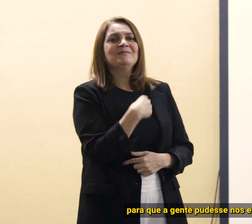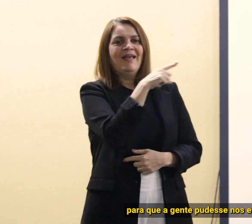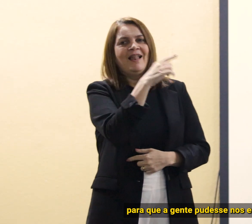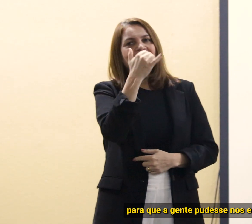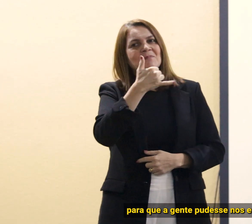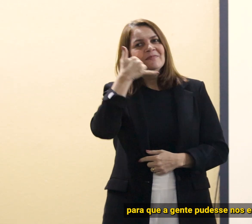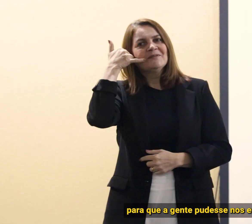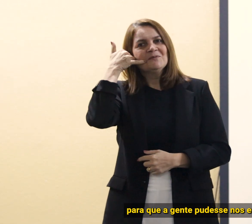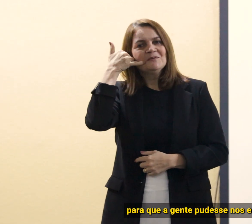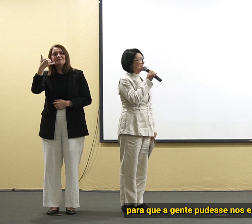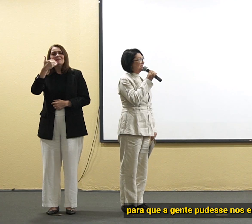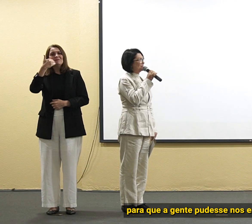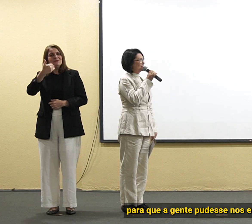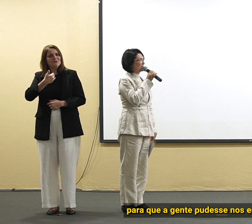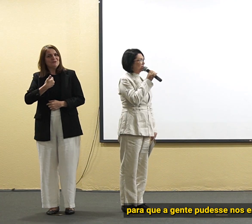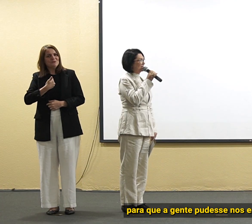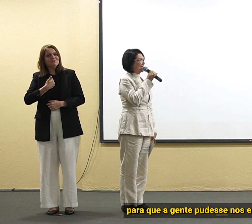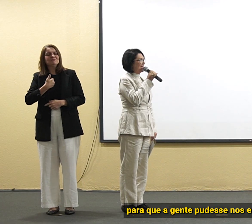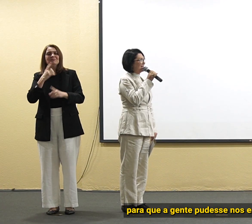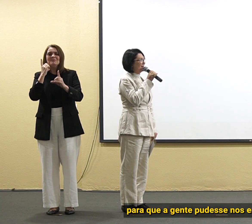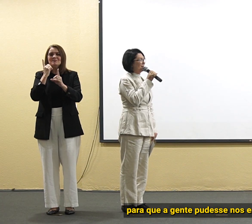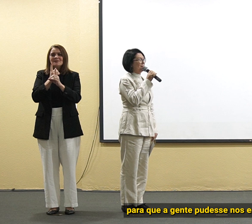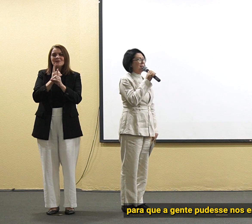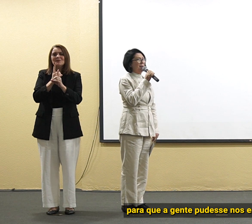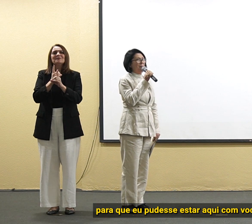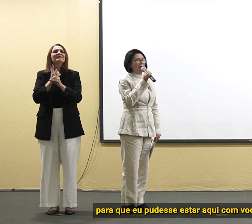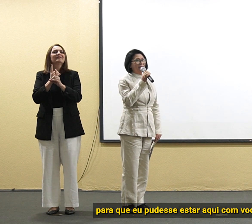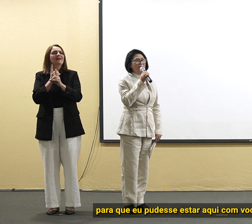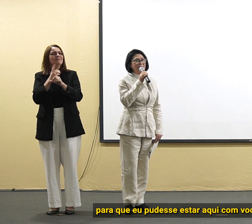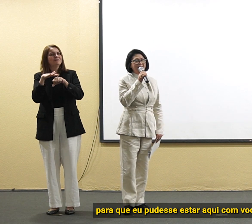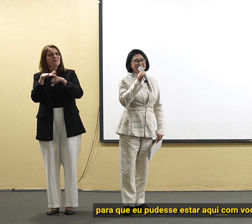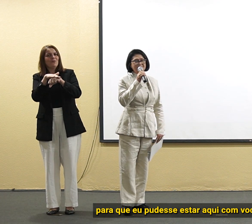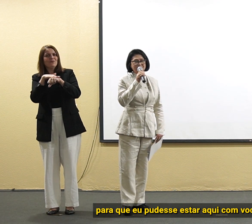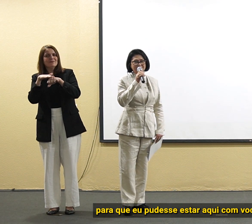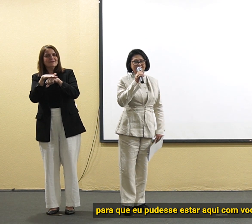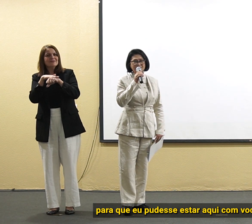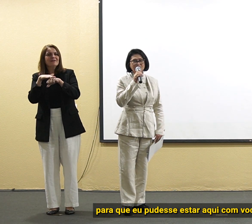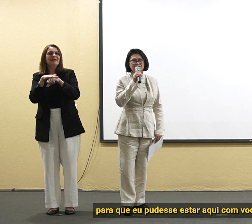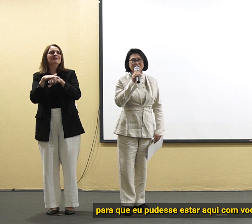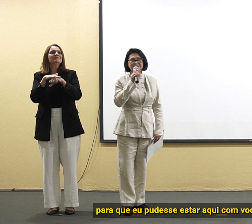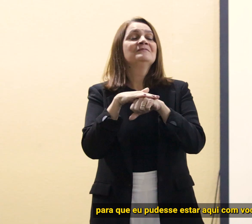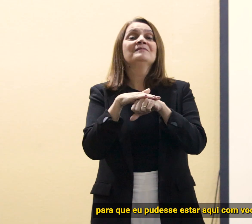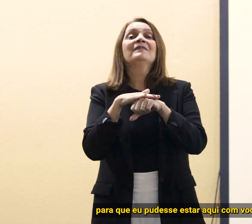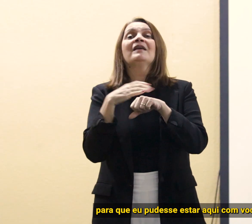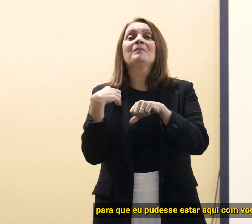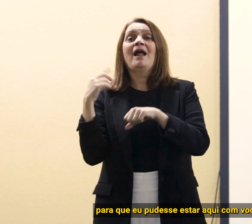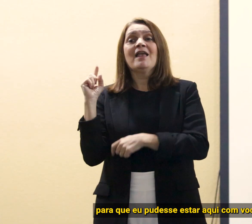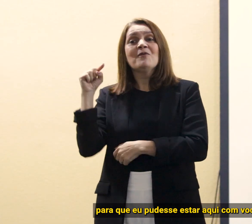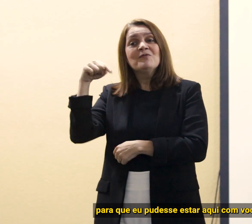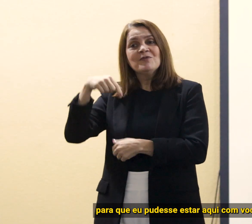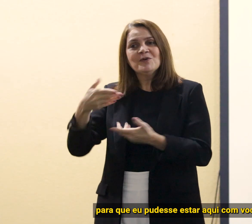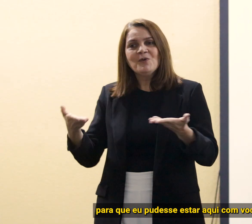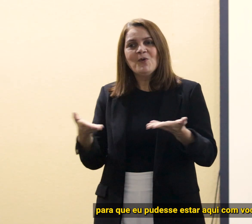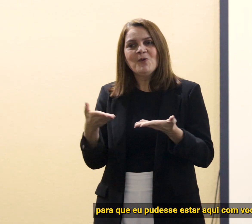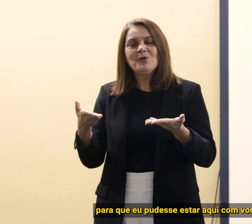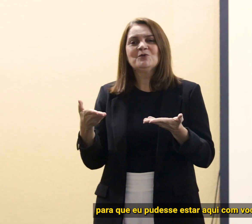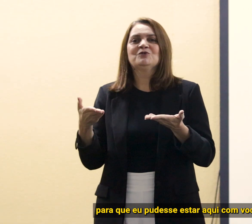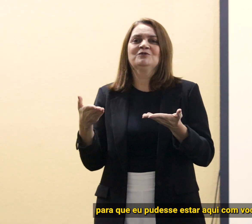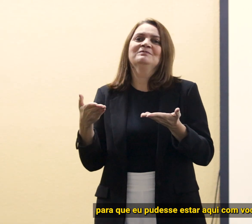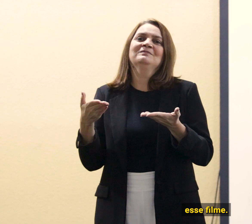pediu para que a gente pudesse nos encontrar, para que eu pudesse estar aqui com vocês para